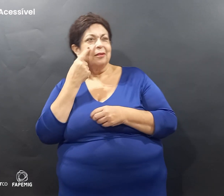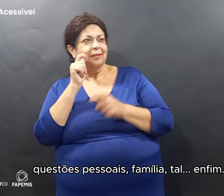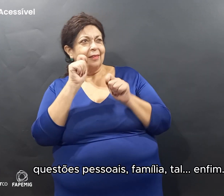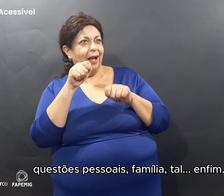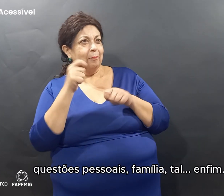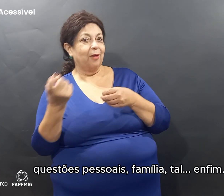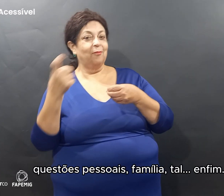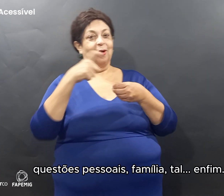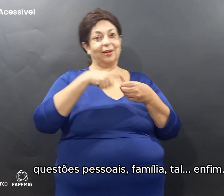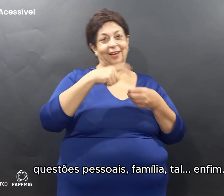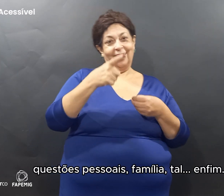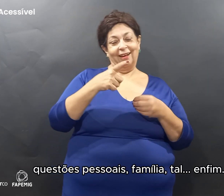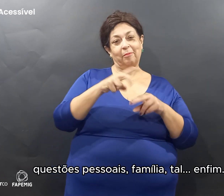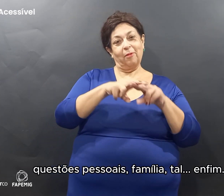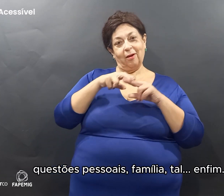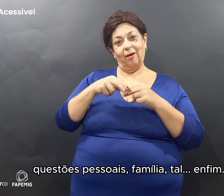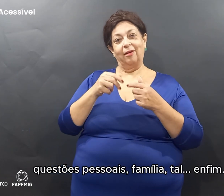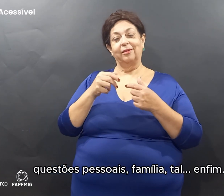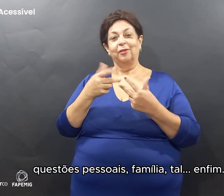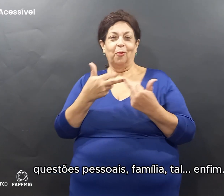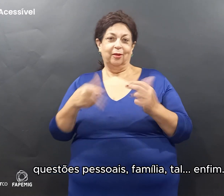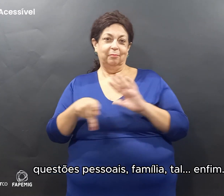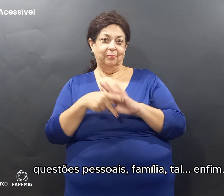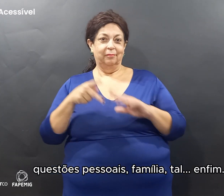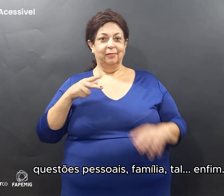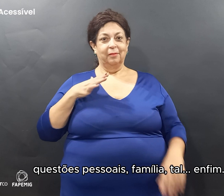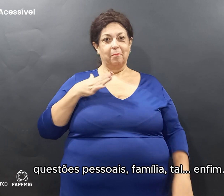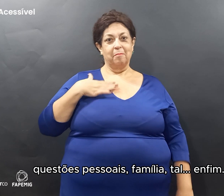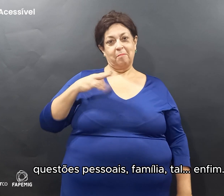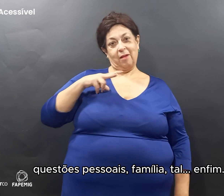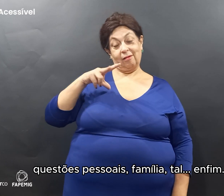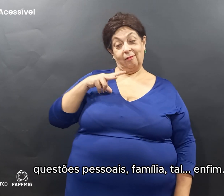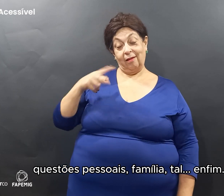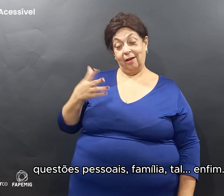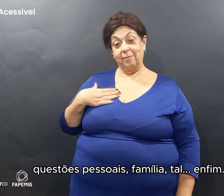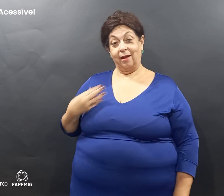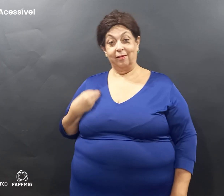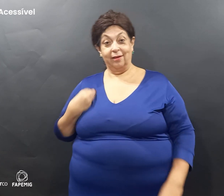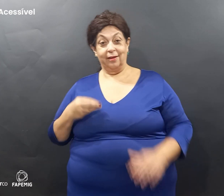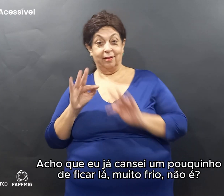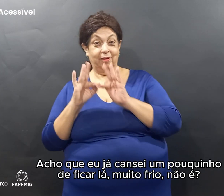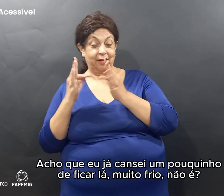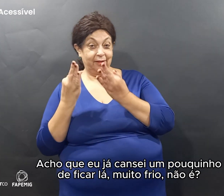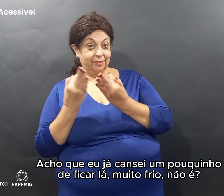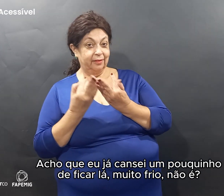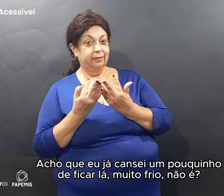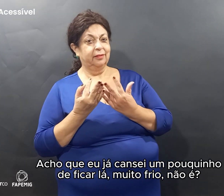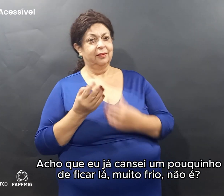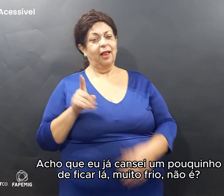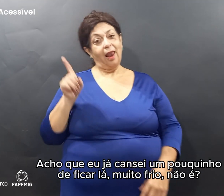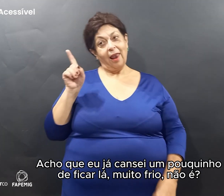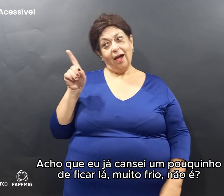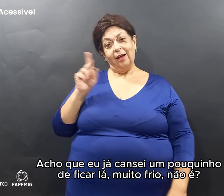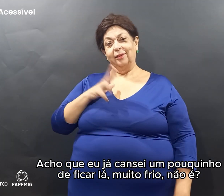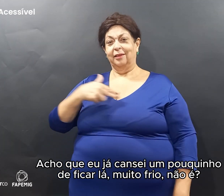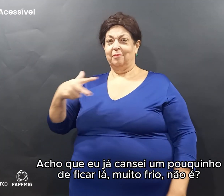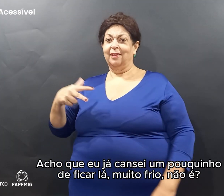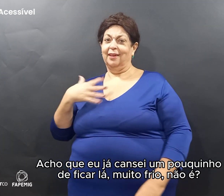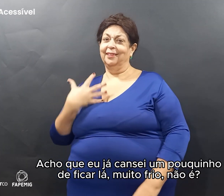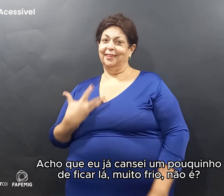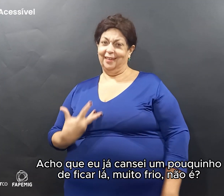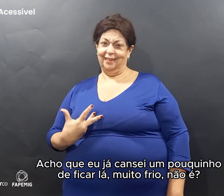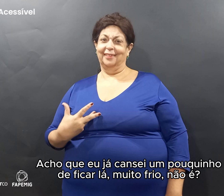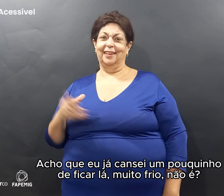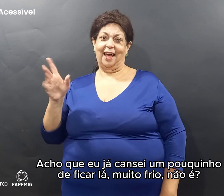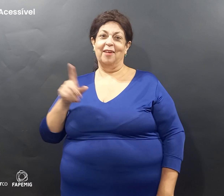né? Questões pessoais aí, família e tal, e enfim, acho que eu já cansei um pouquinho de